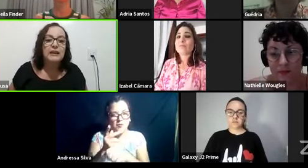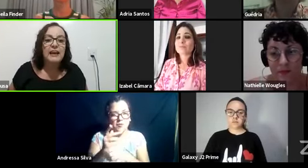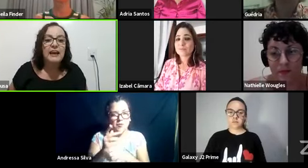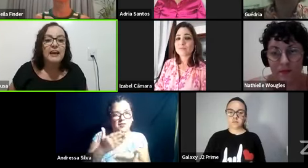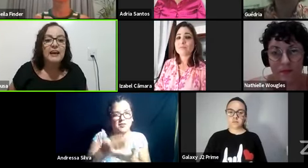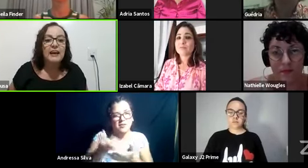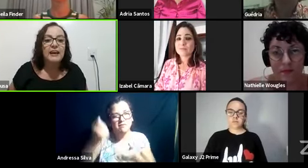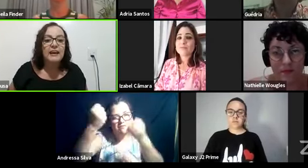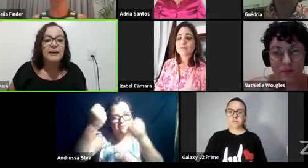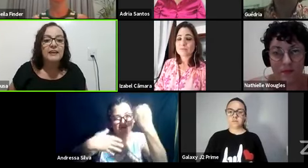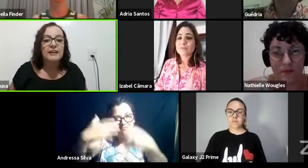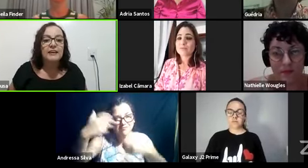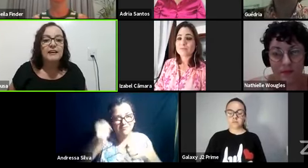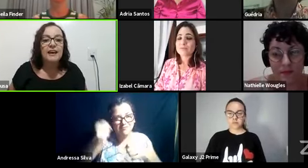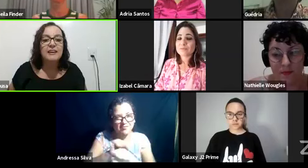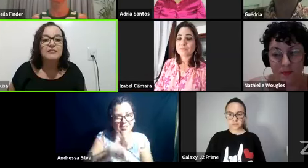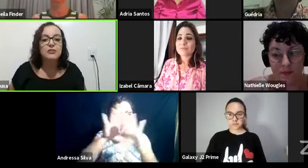surdo.